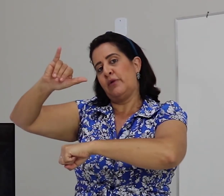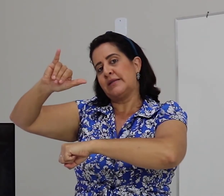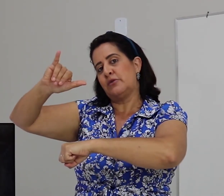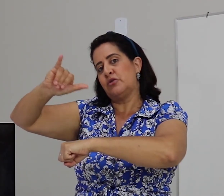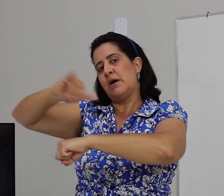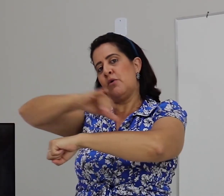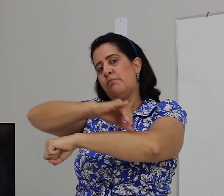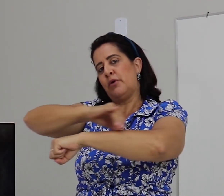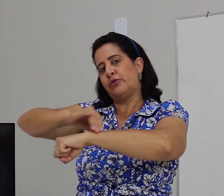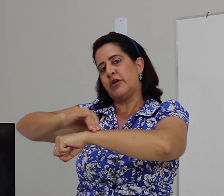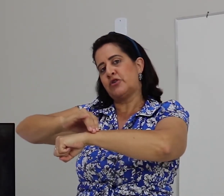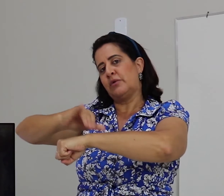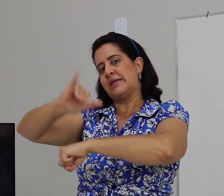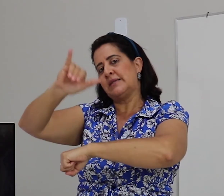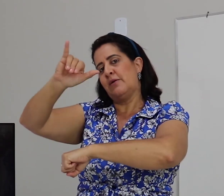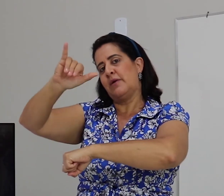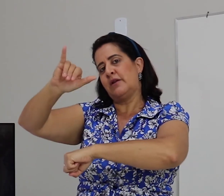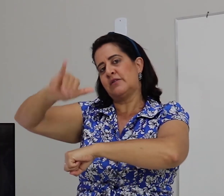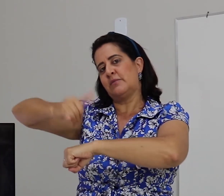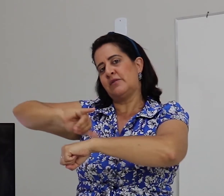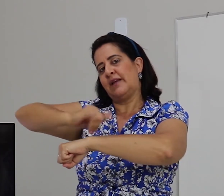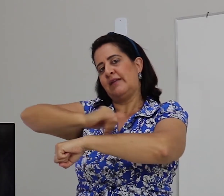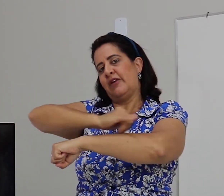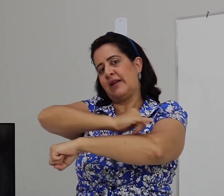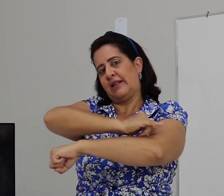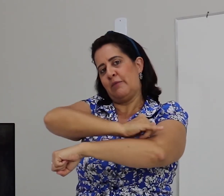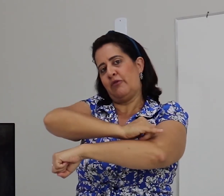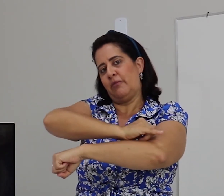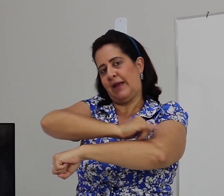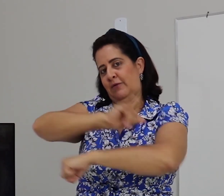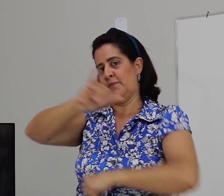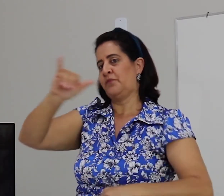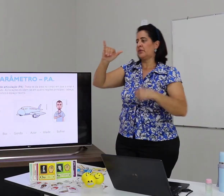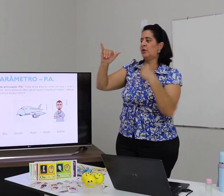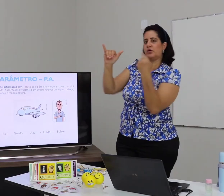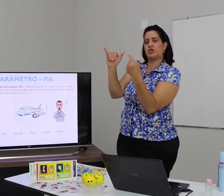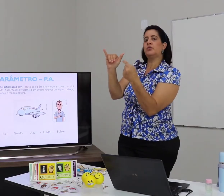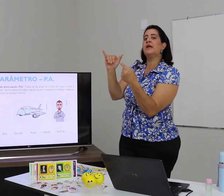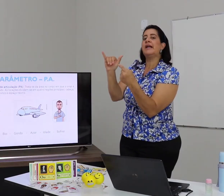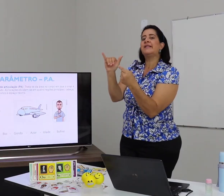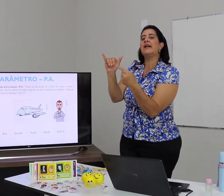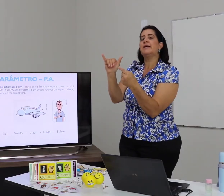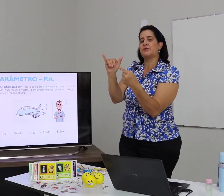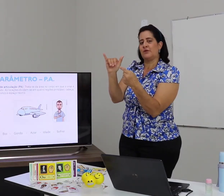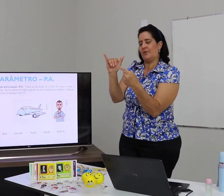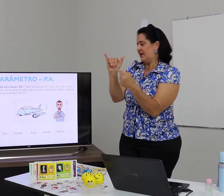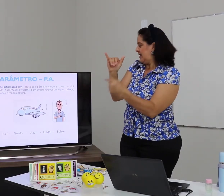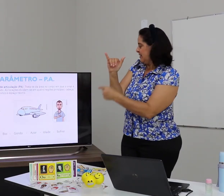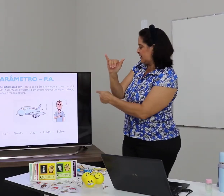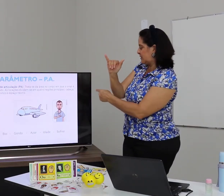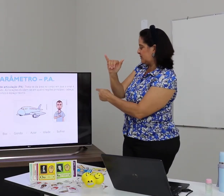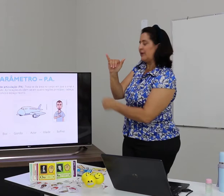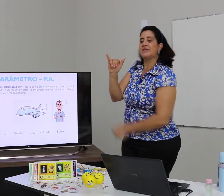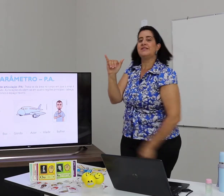configuração de mão, ponto de articulação, e nós vamos ver que tem movimento. Continuo na letra Y. Nós vamos para o sinal